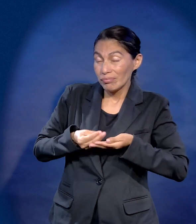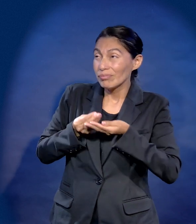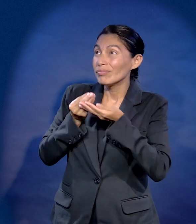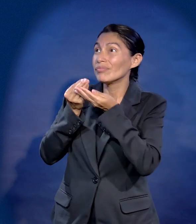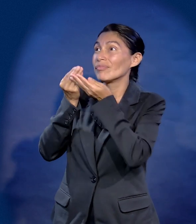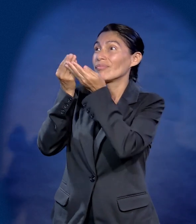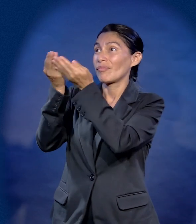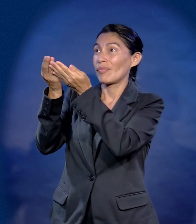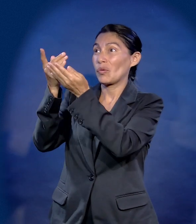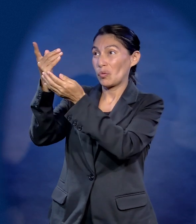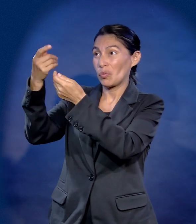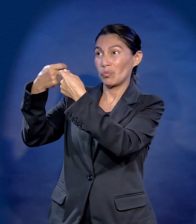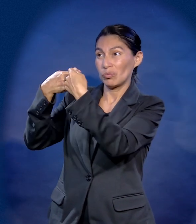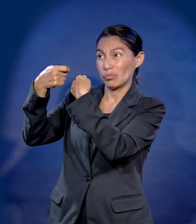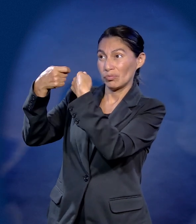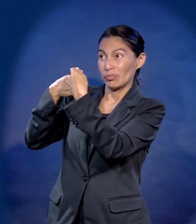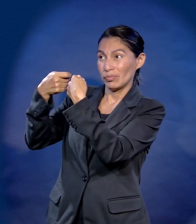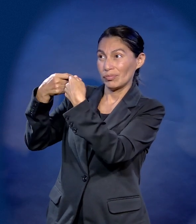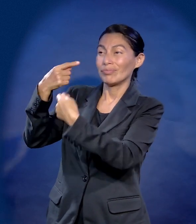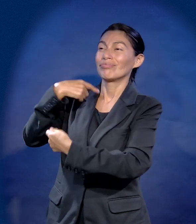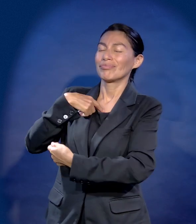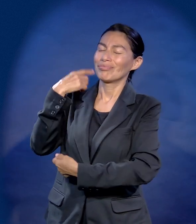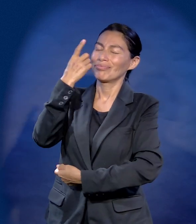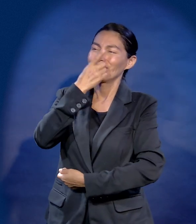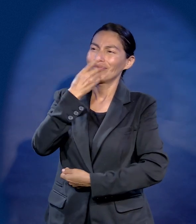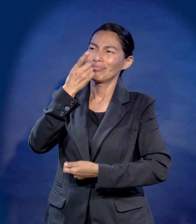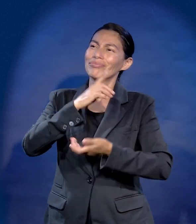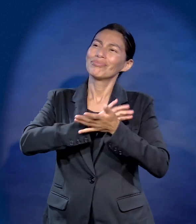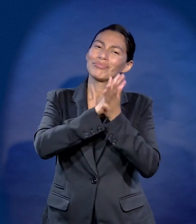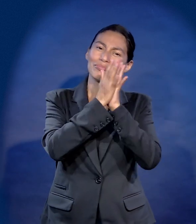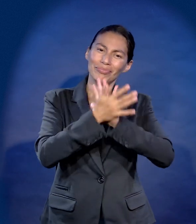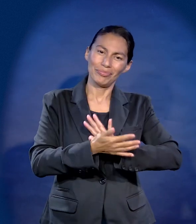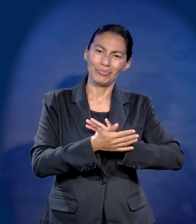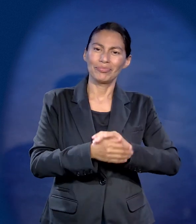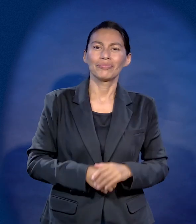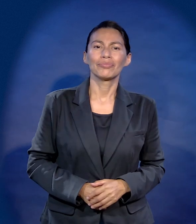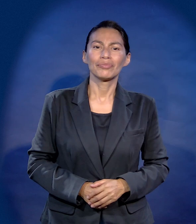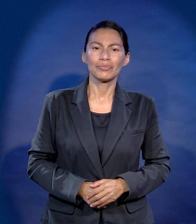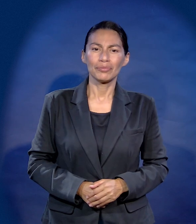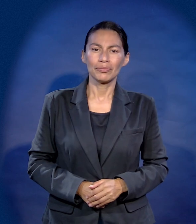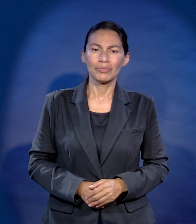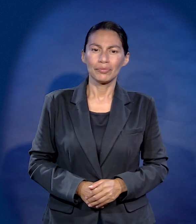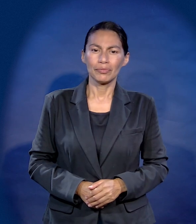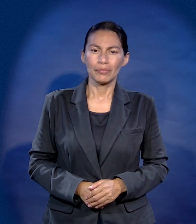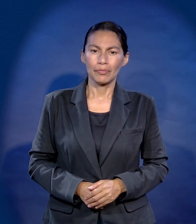vida para que tú tomes el control y me hagas un discípulo.